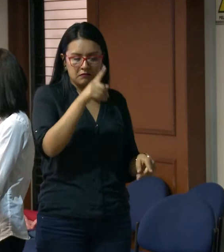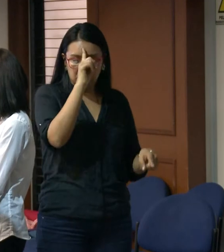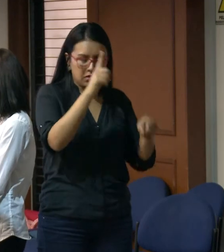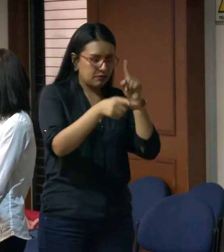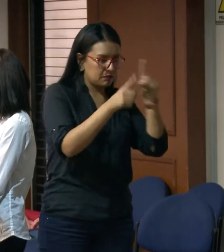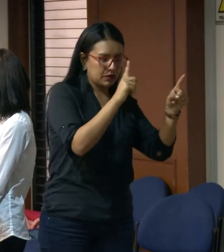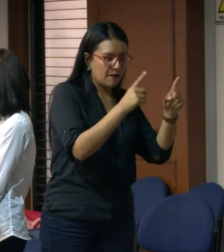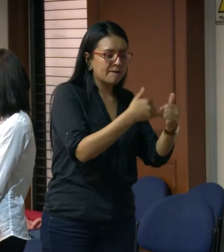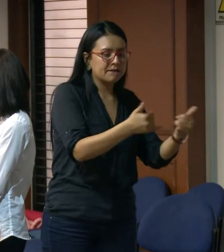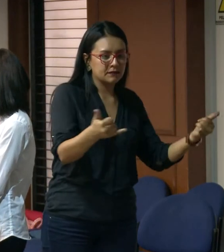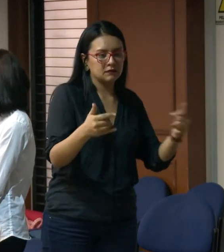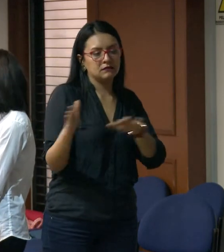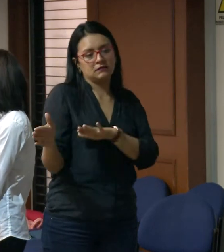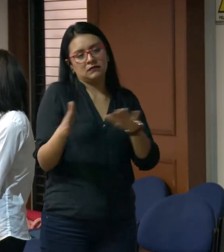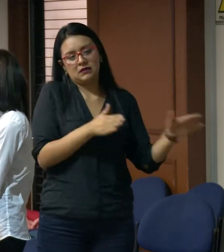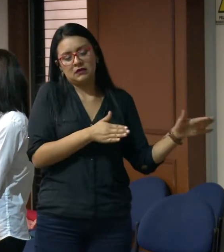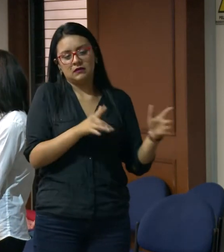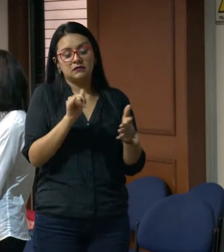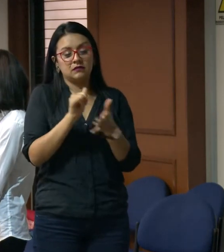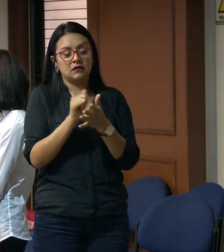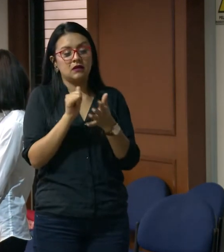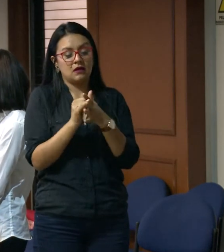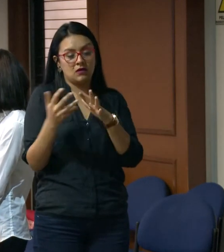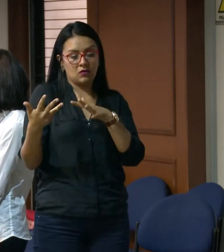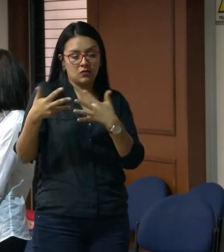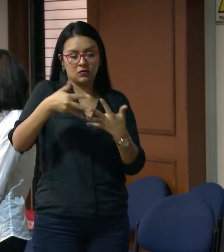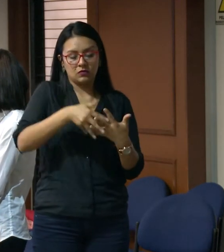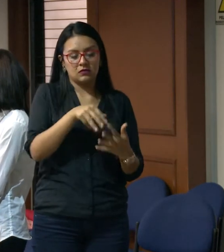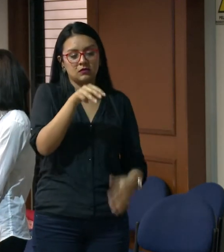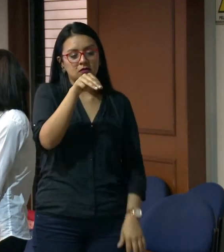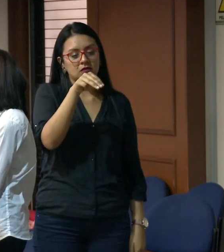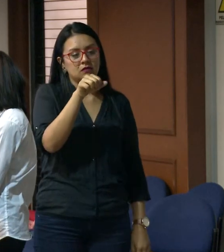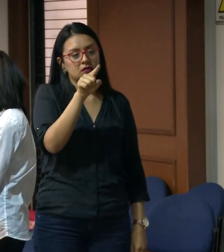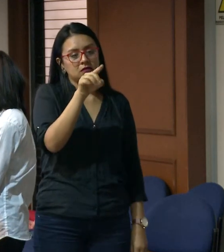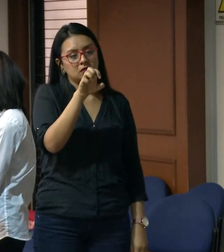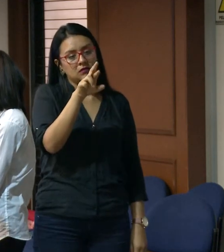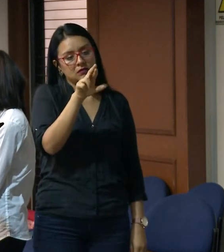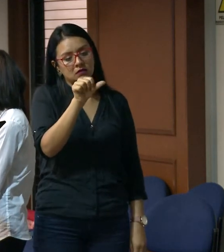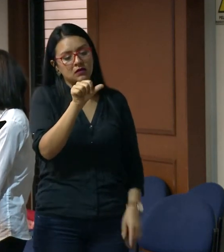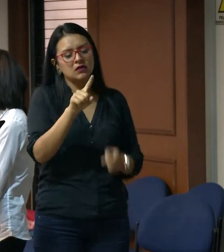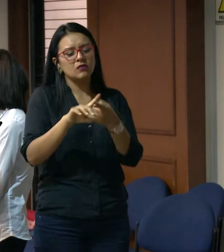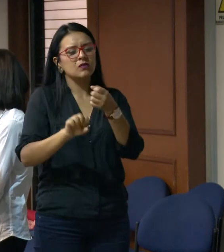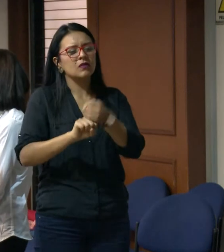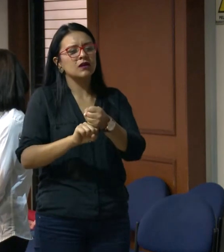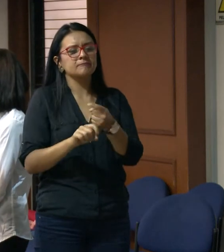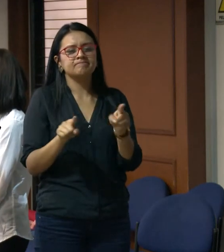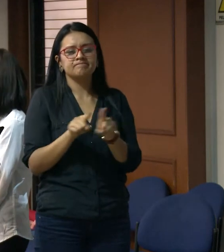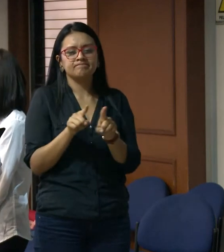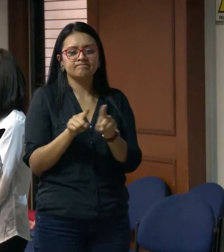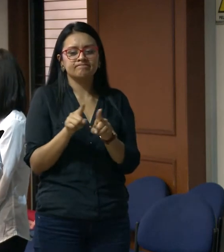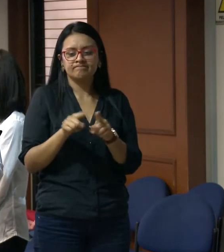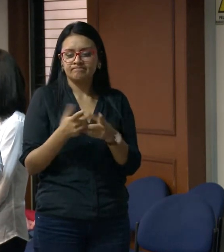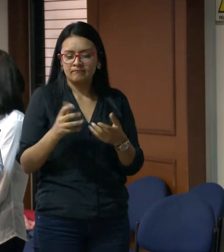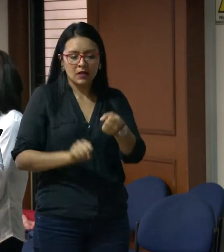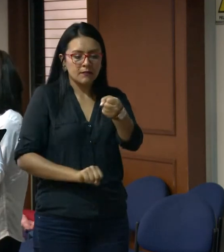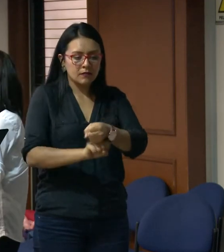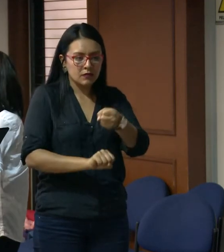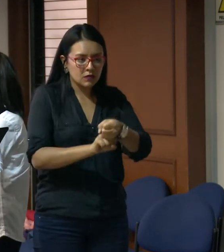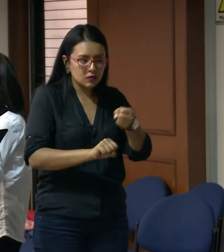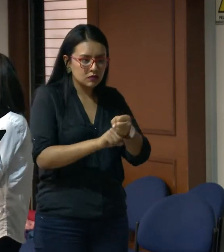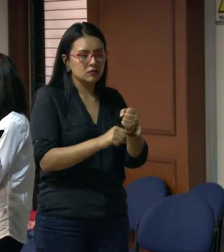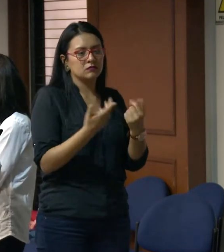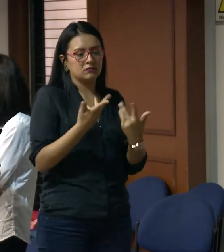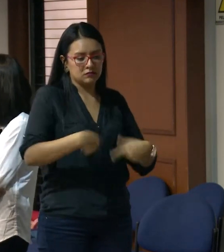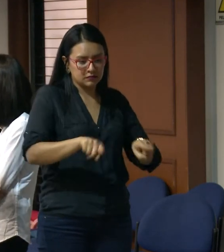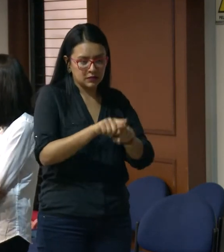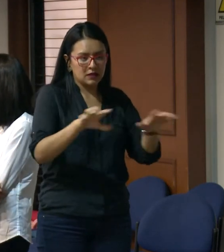encuentra. Y el ajuste en la máscara son todos esos apoyos que podemos utilizar para el desarrollo